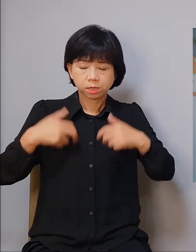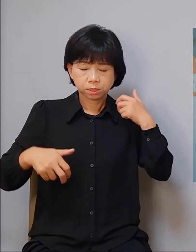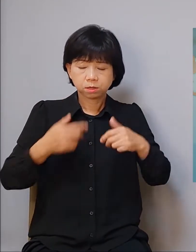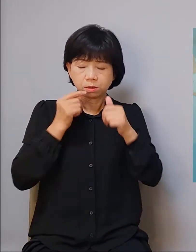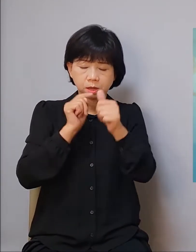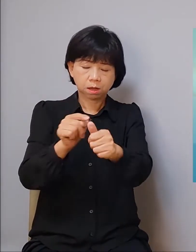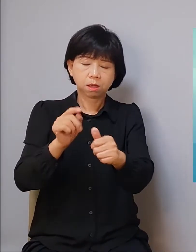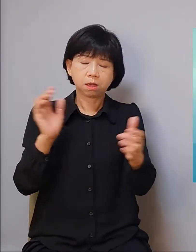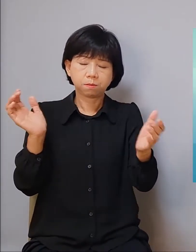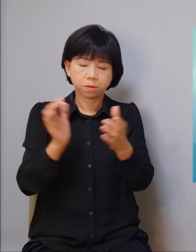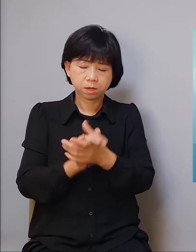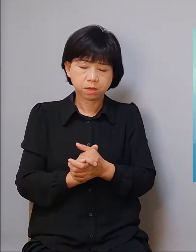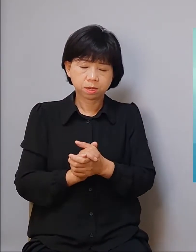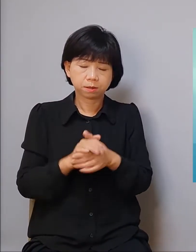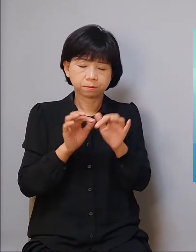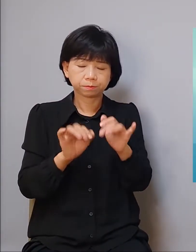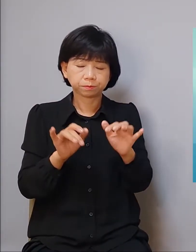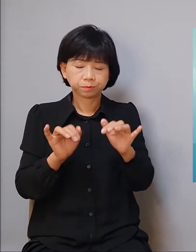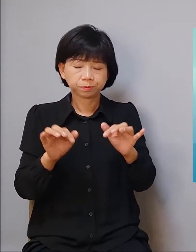아멘.